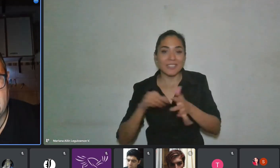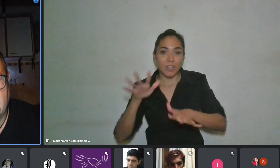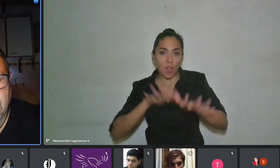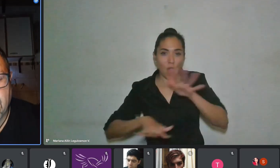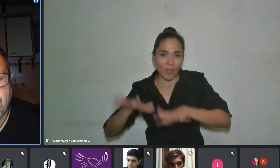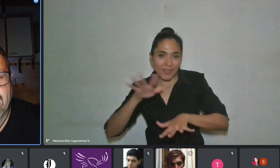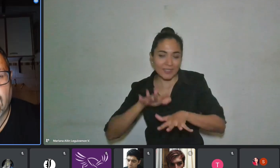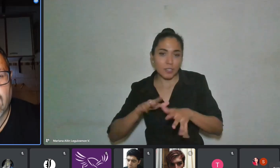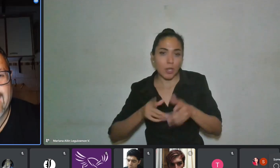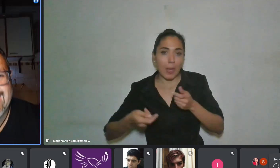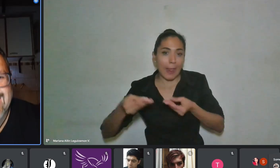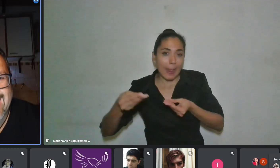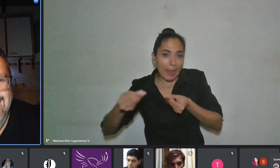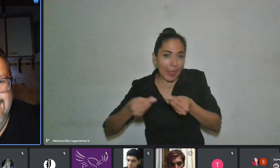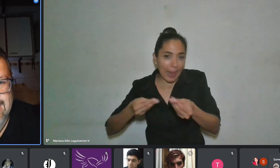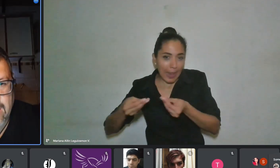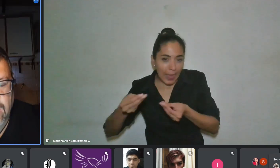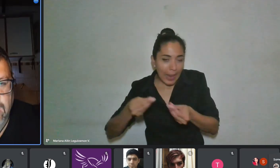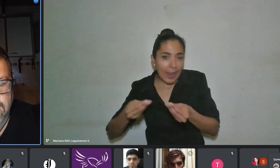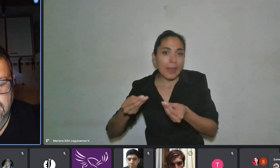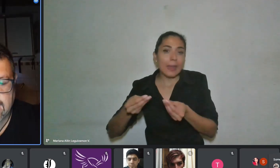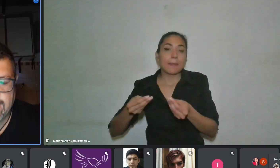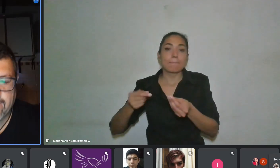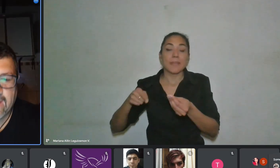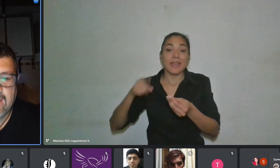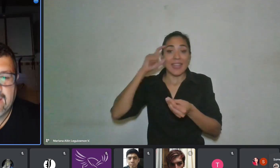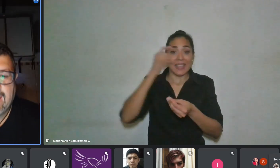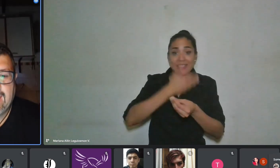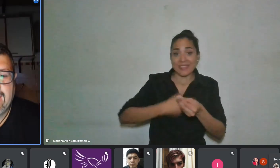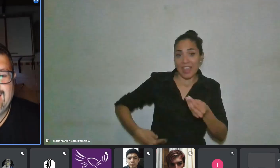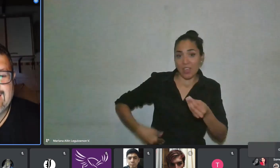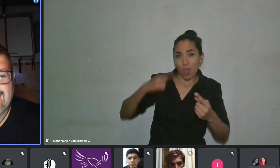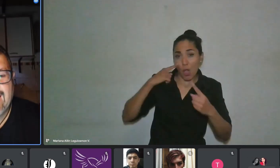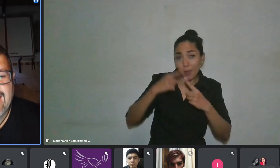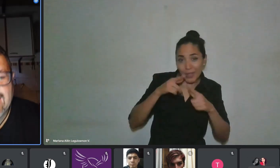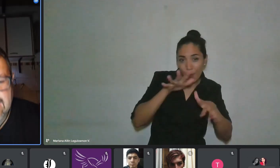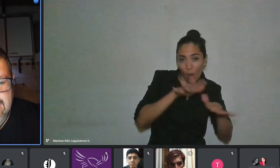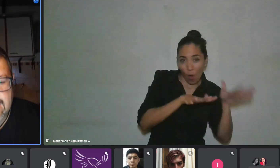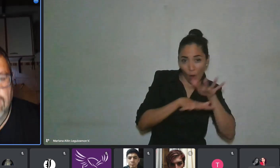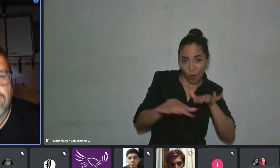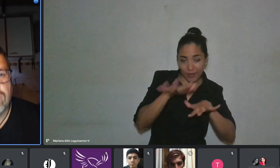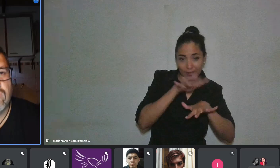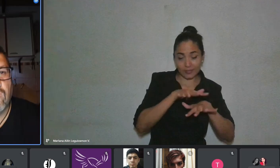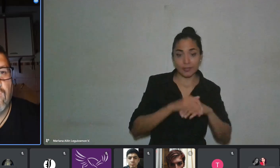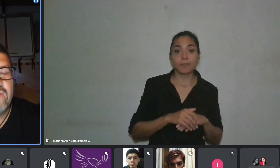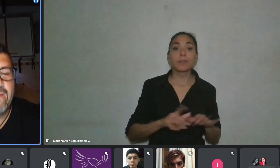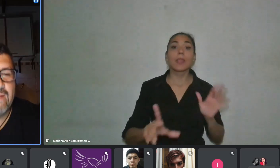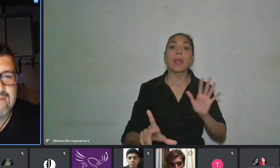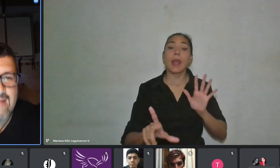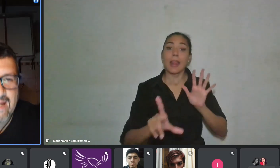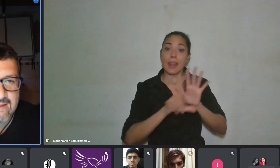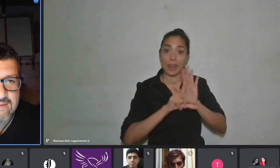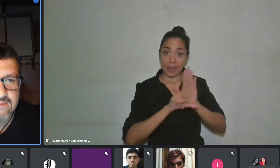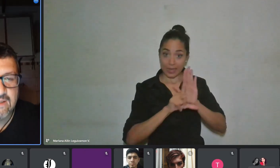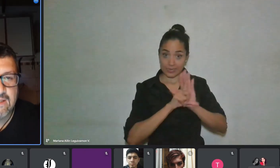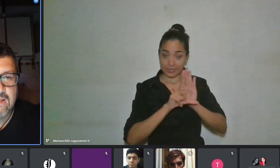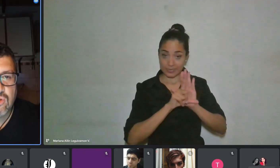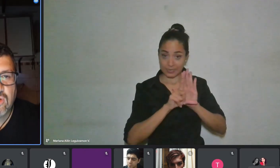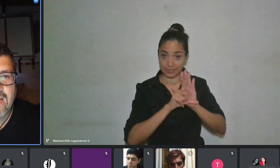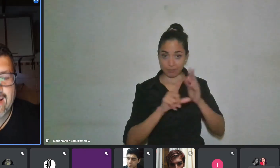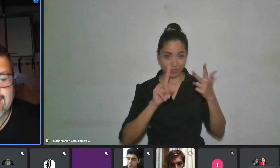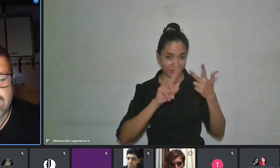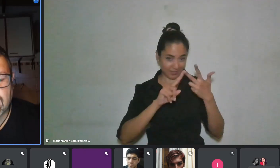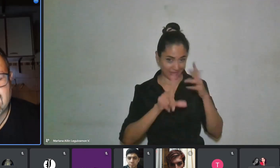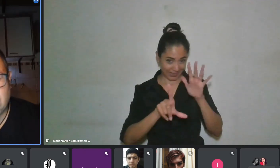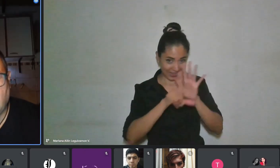burocrática para organizar este Estado, ¿sí? Esas leyes fundamentales son